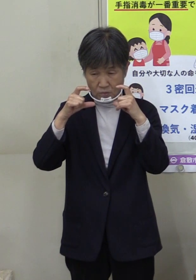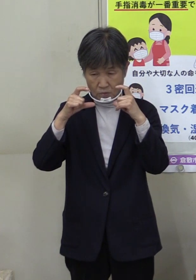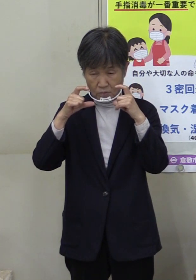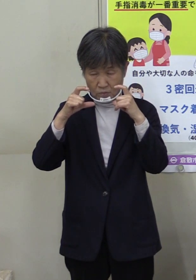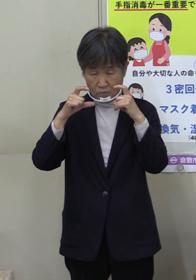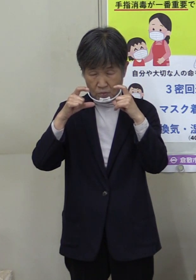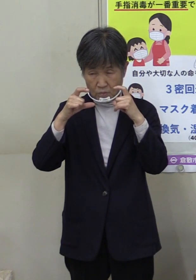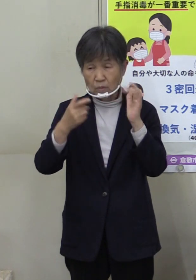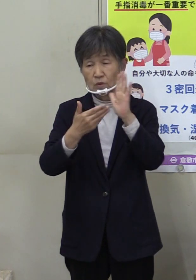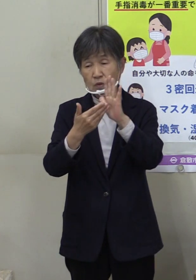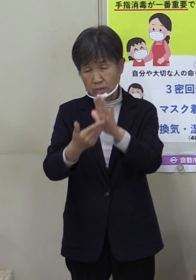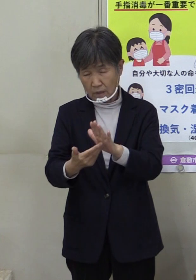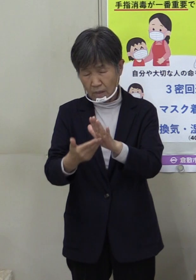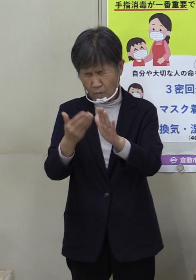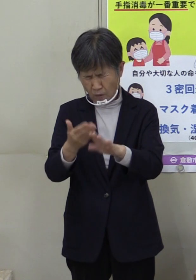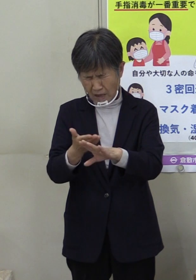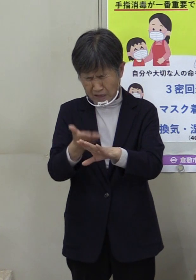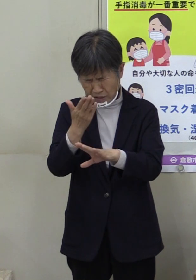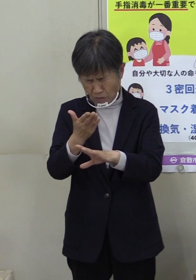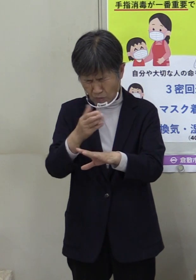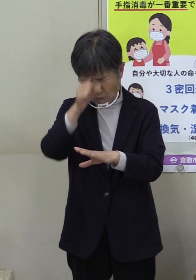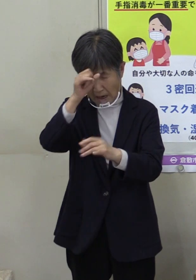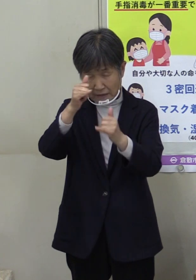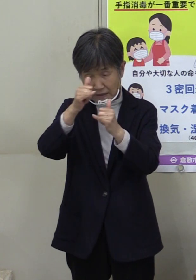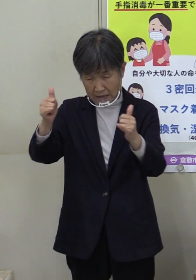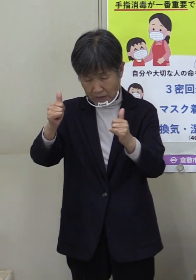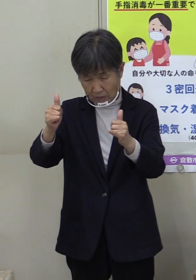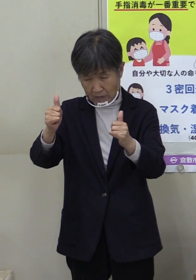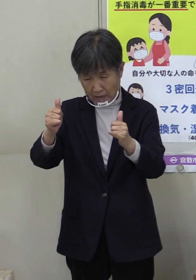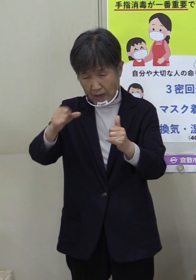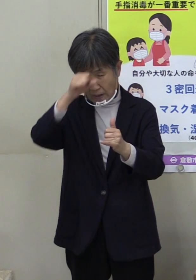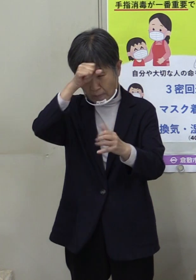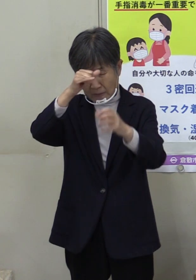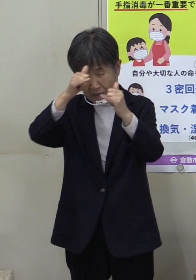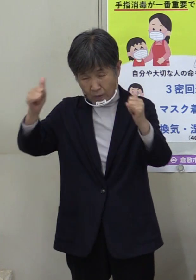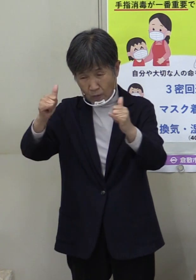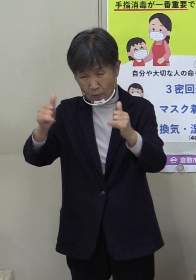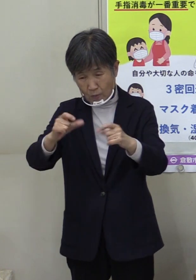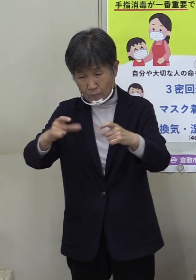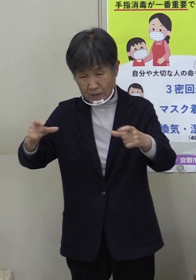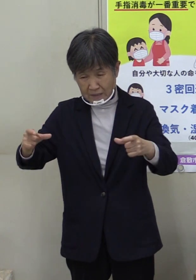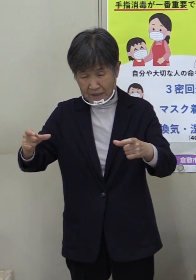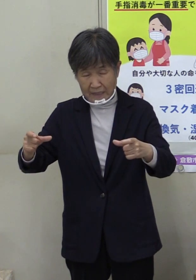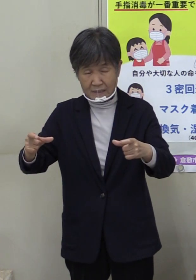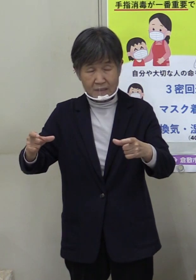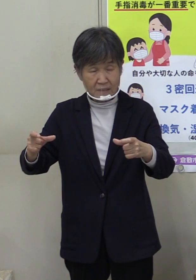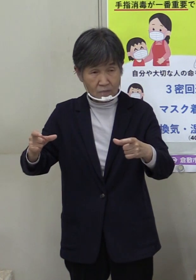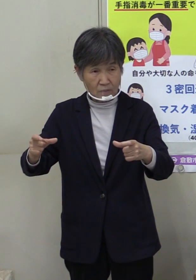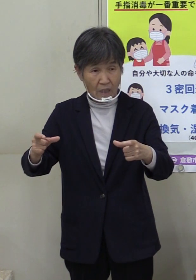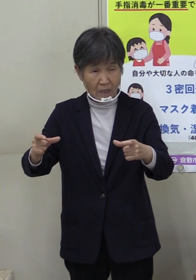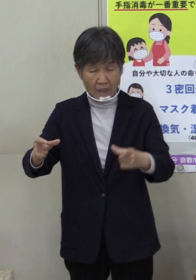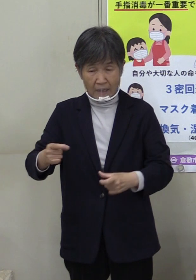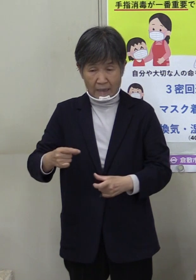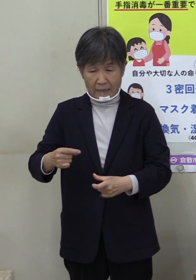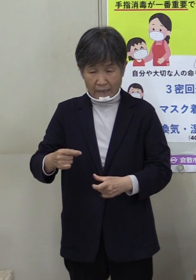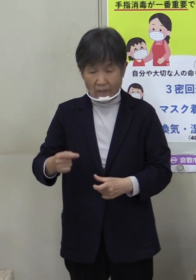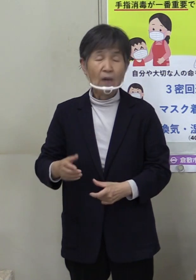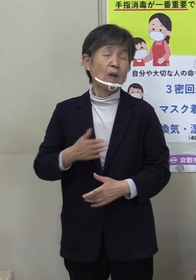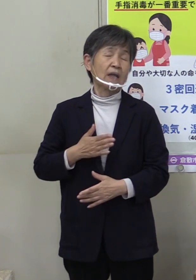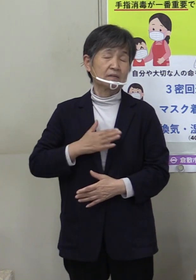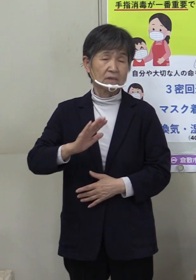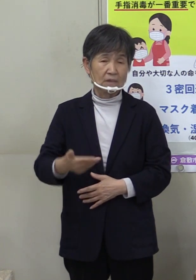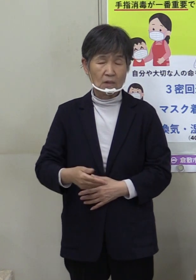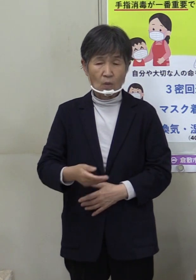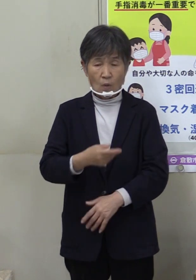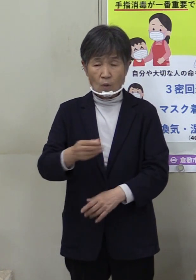のこれ以上の患者さんなりその病床数悪化は食い止めようというのは意図としては分かるんですが、その感